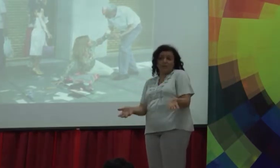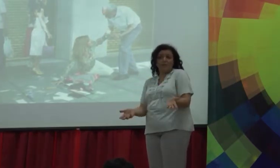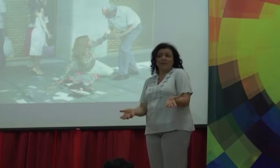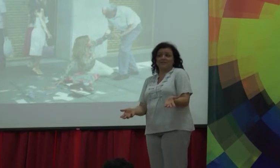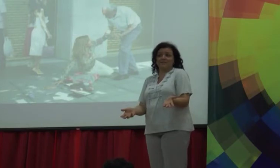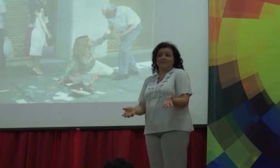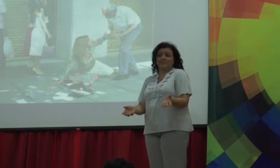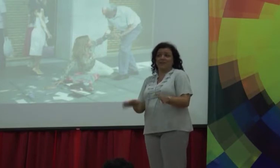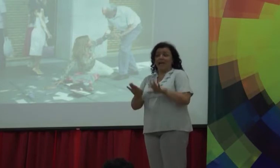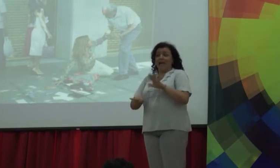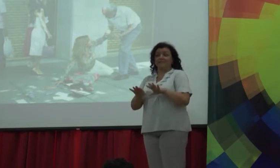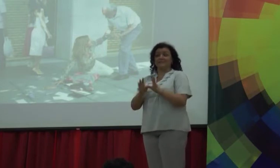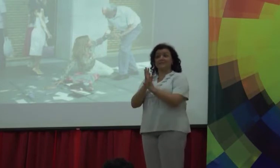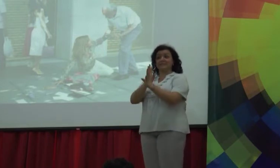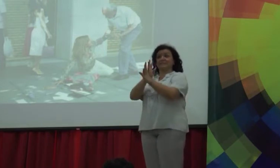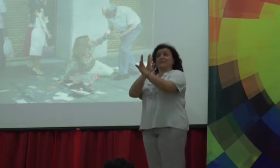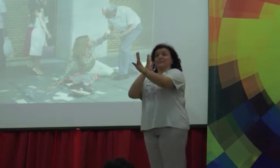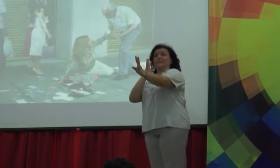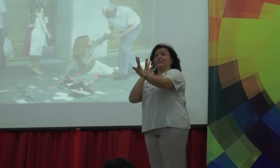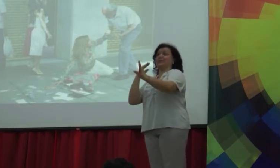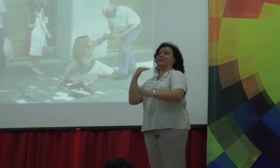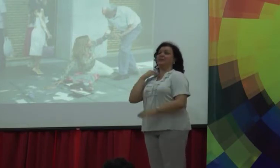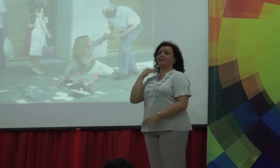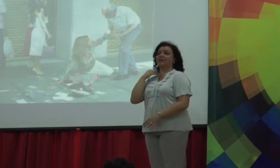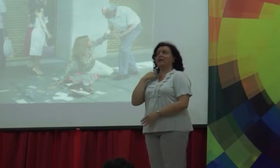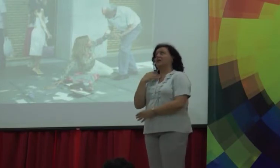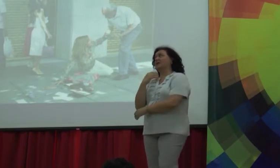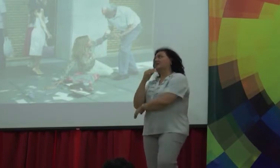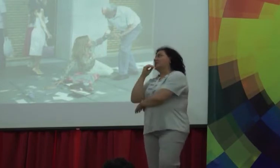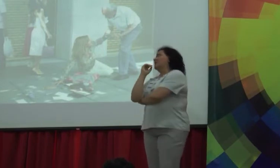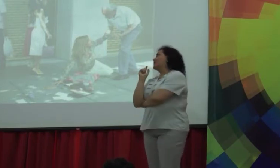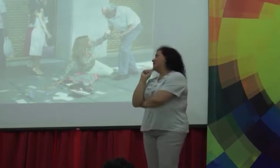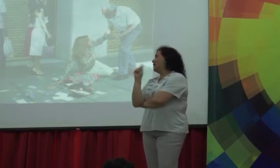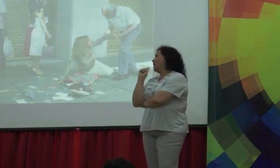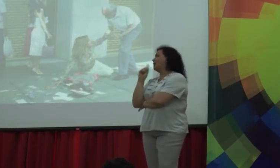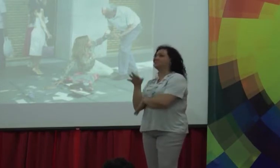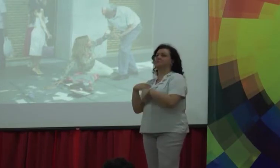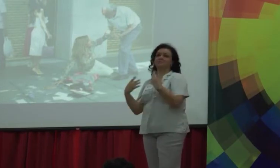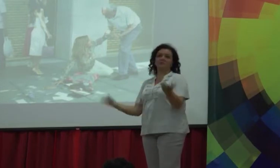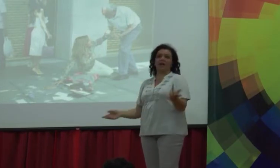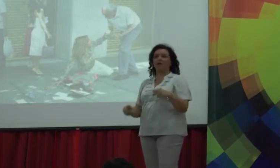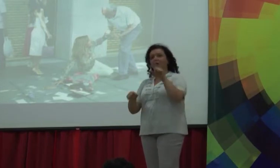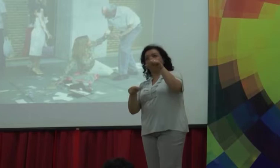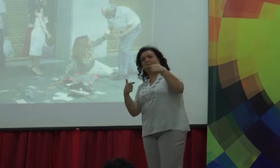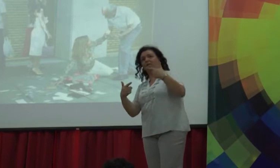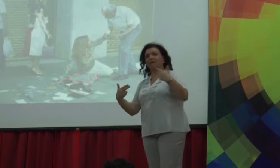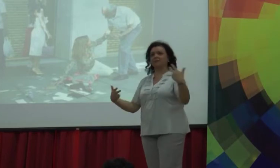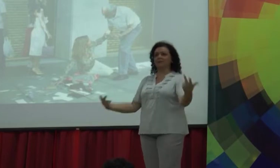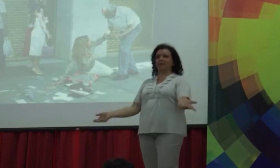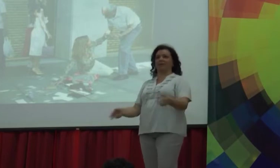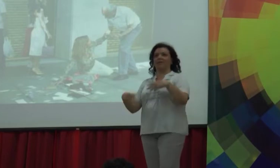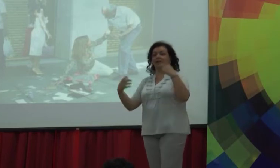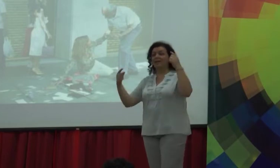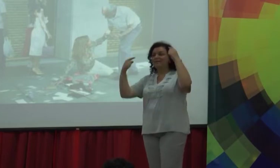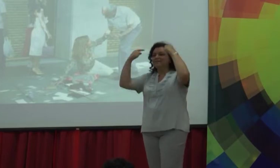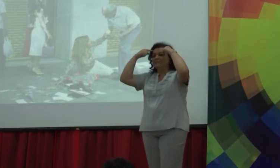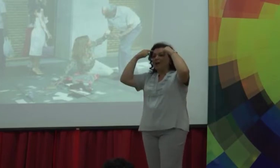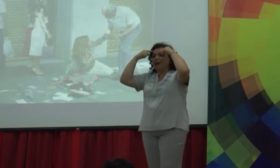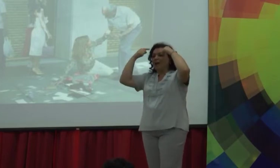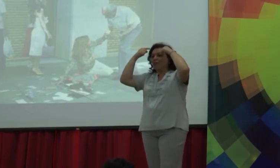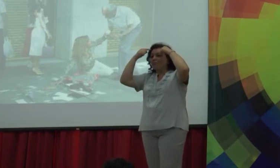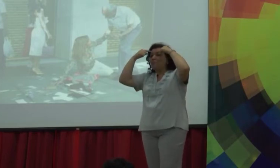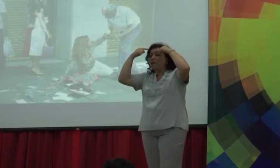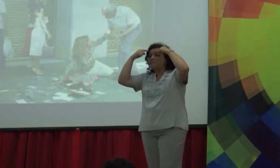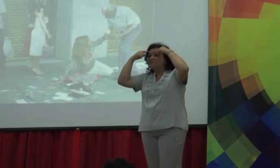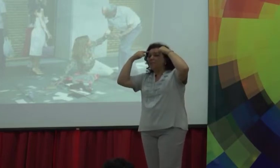eu não tenho isso para ensinar. Às vezes, estou numa fila de banco ali, sem paciência,